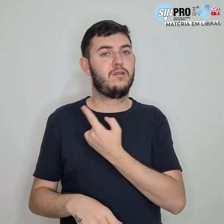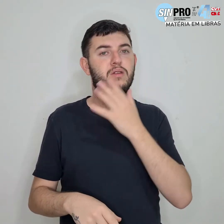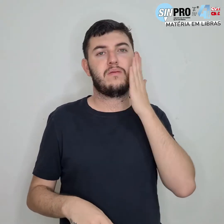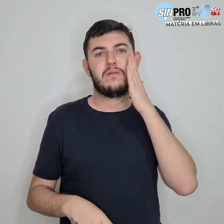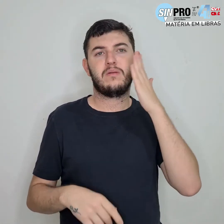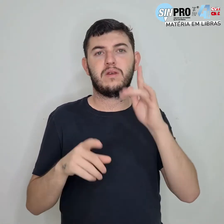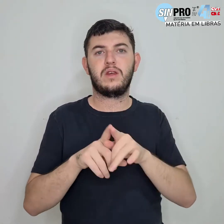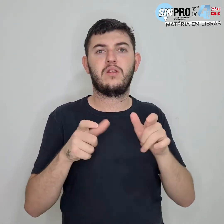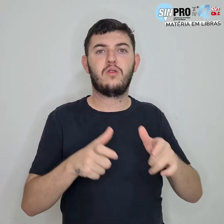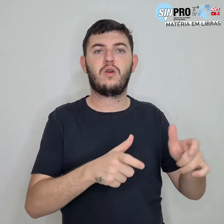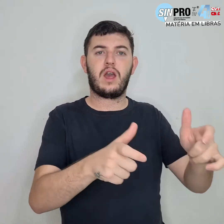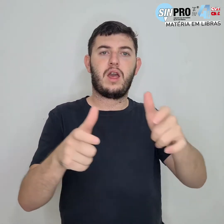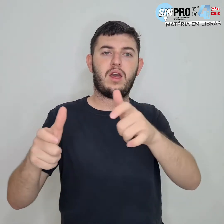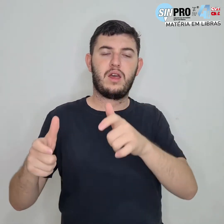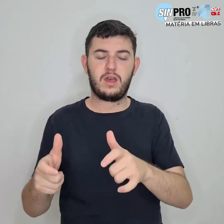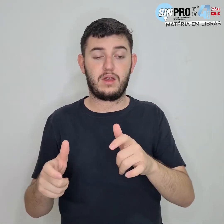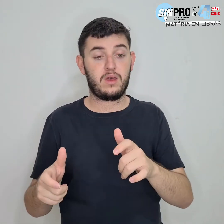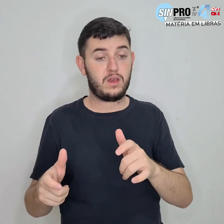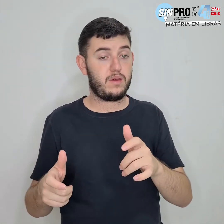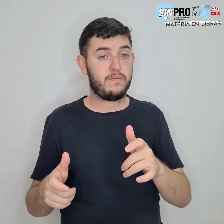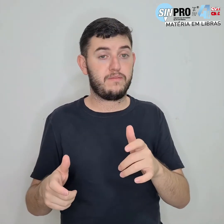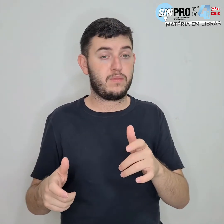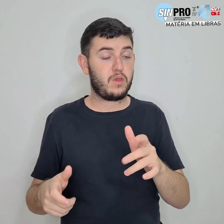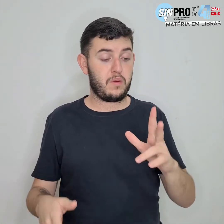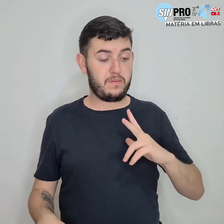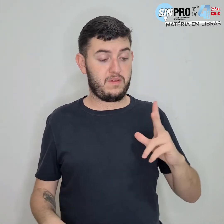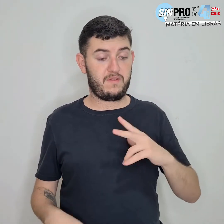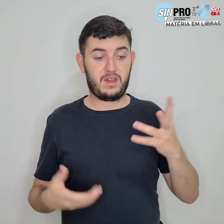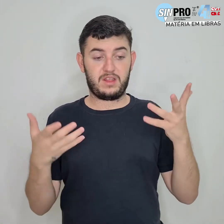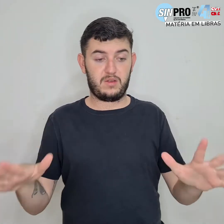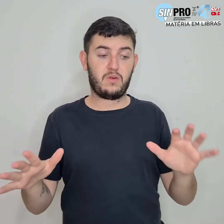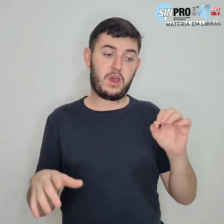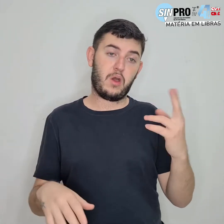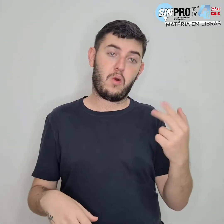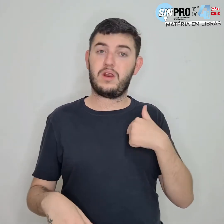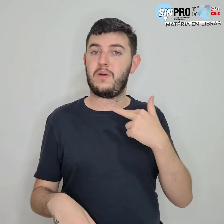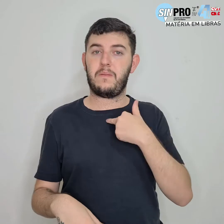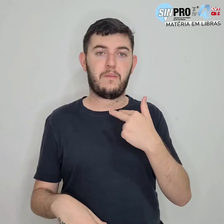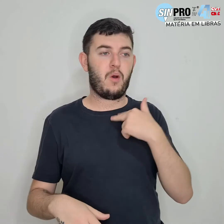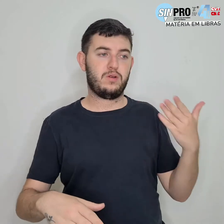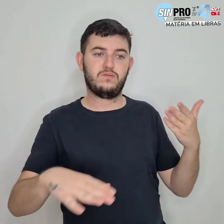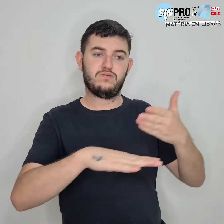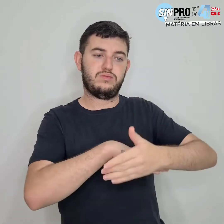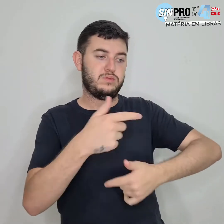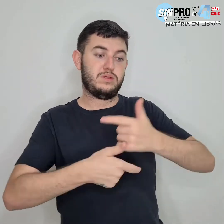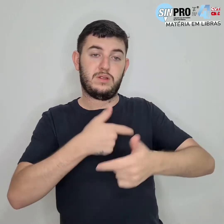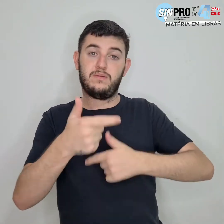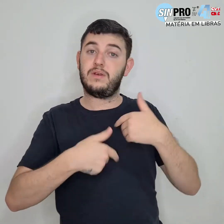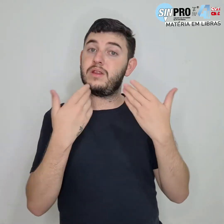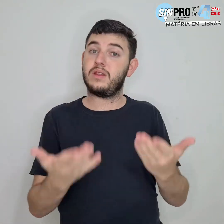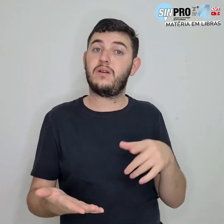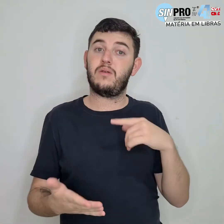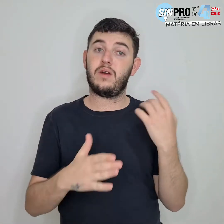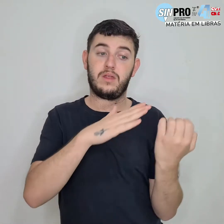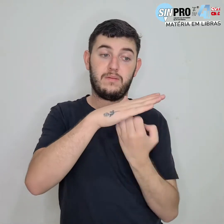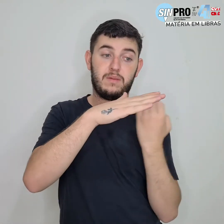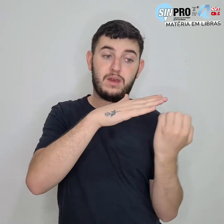setor privado não quisesse ou não pudesse atuar. Para esses empresários, empreendedores e